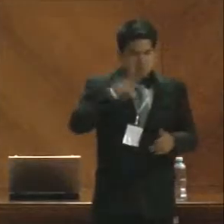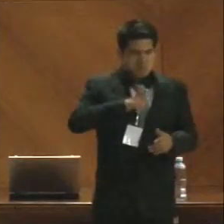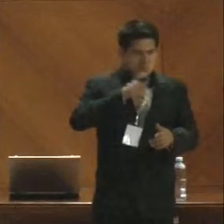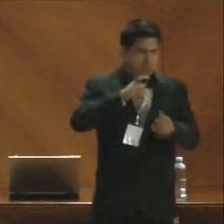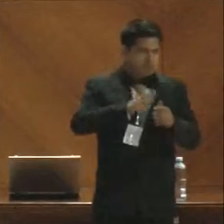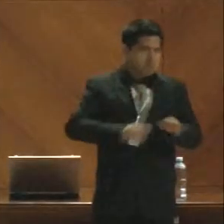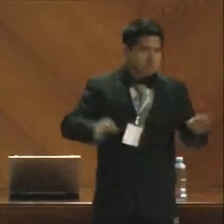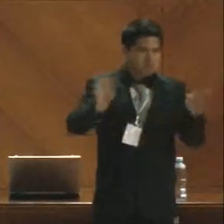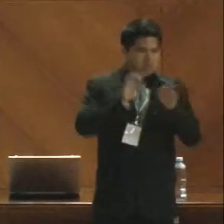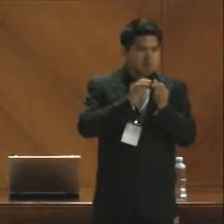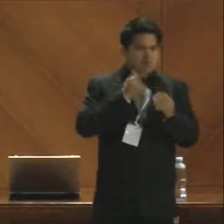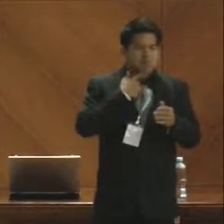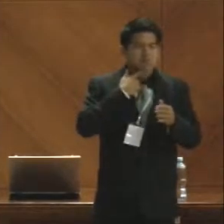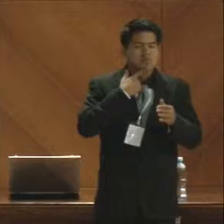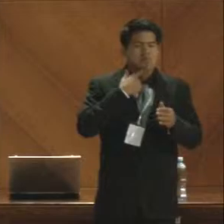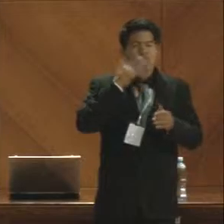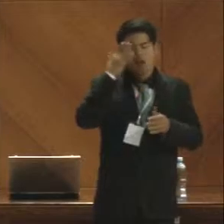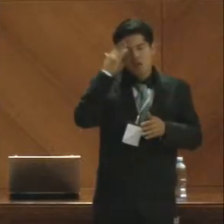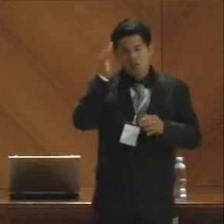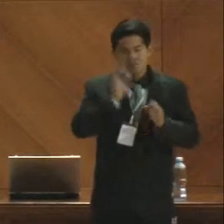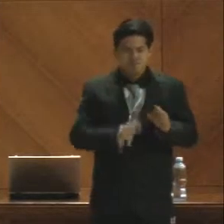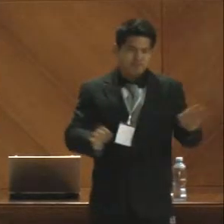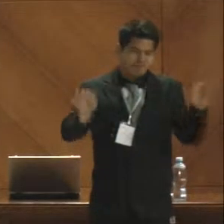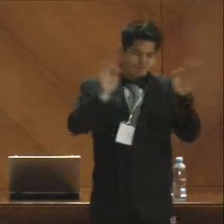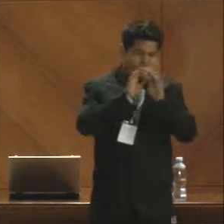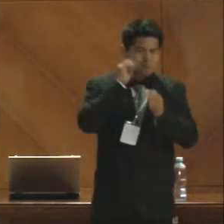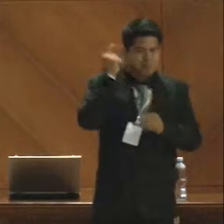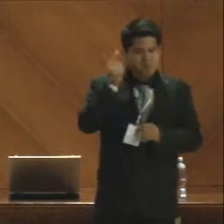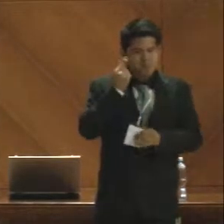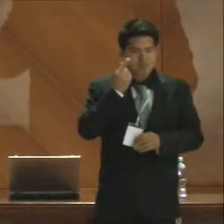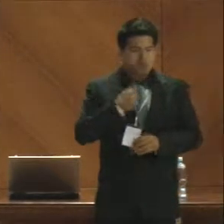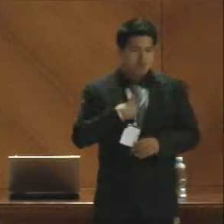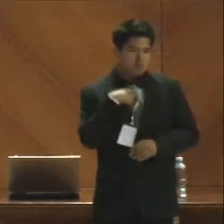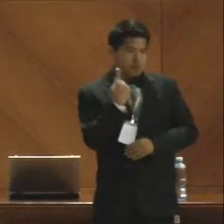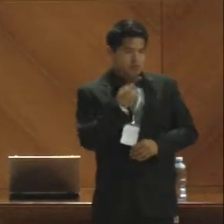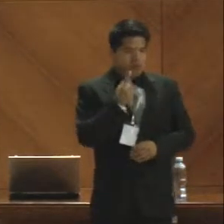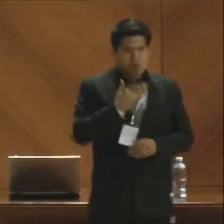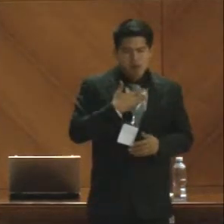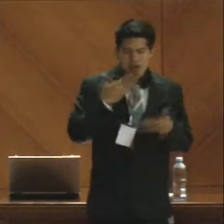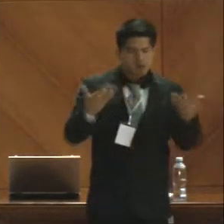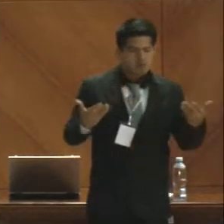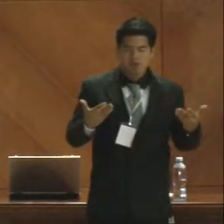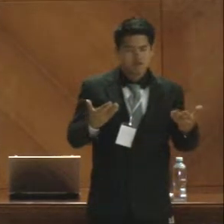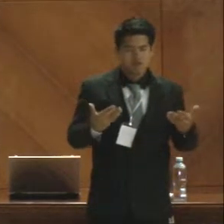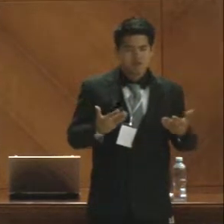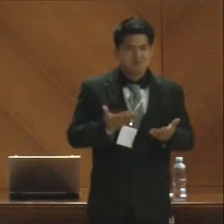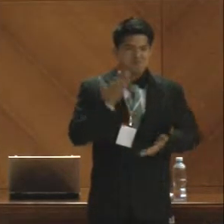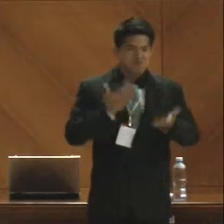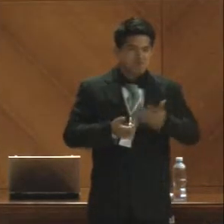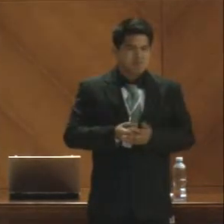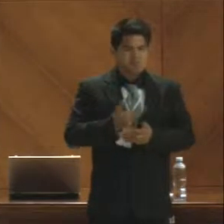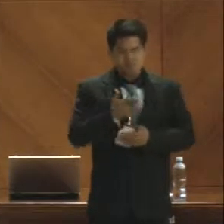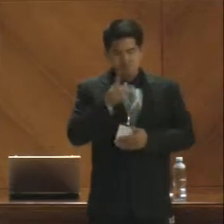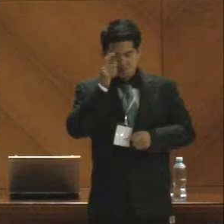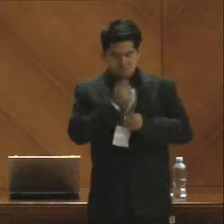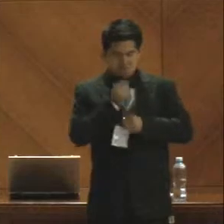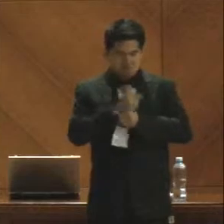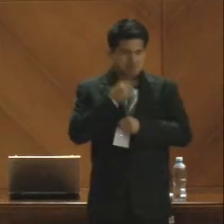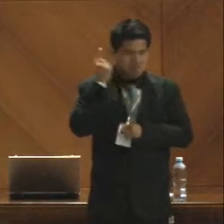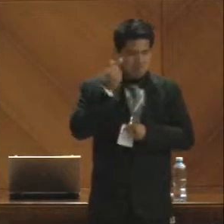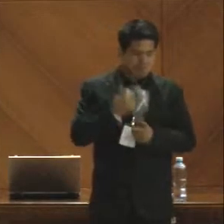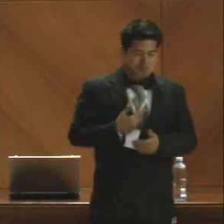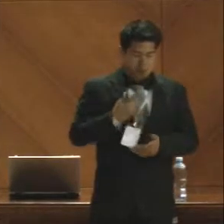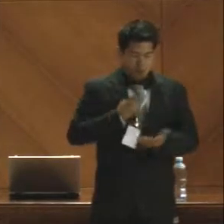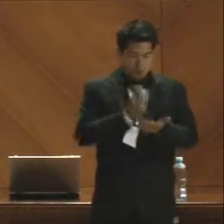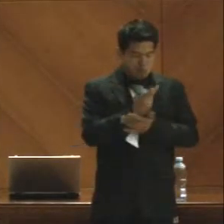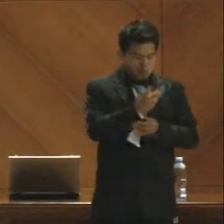Primero, es obligatorio en el Estado, porque el Estado no es que pueda hacer cualquier cosa porque sí. Si ustedes alguna vez han trabajado en el Estado y quieren comprar algo, no es que uno